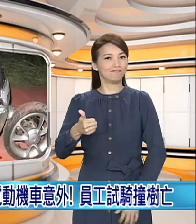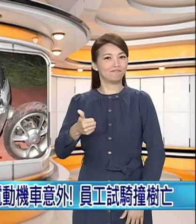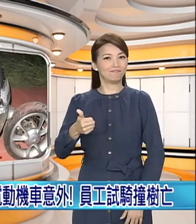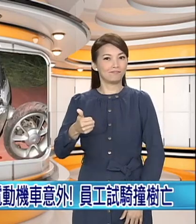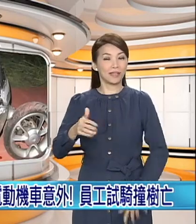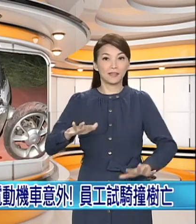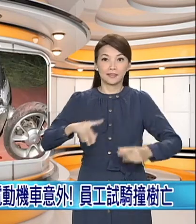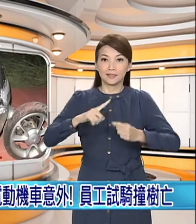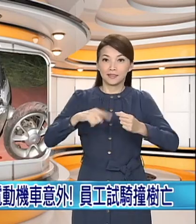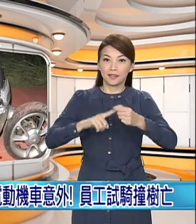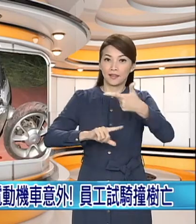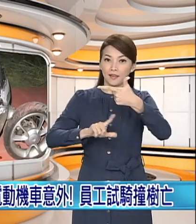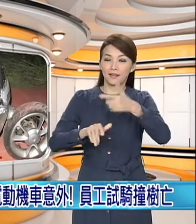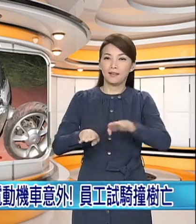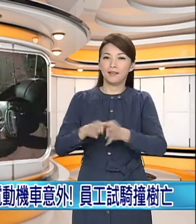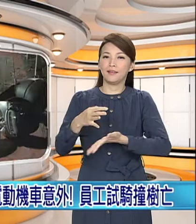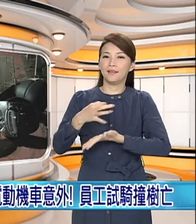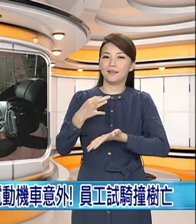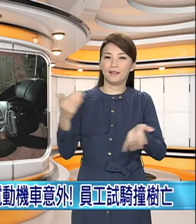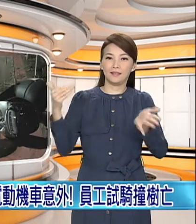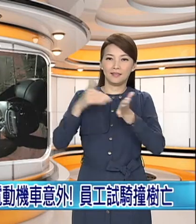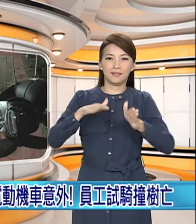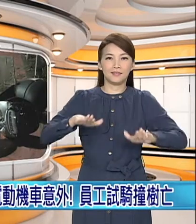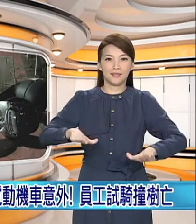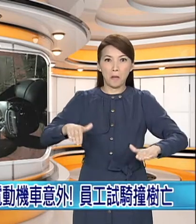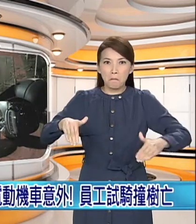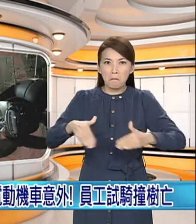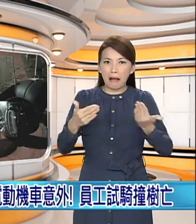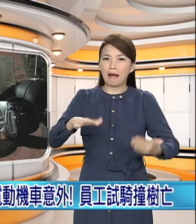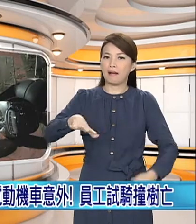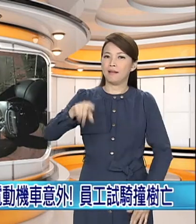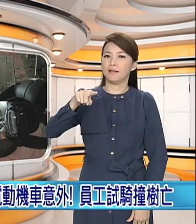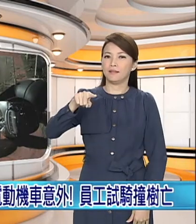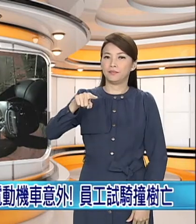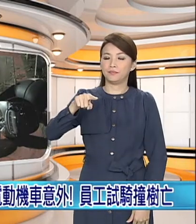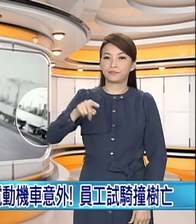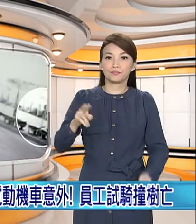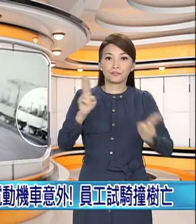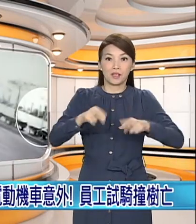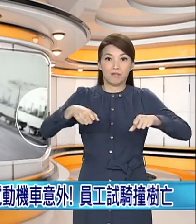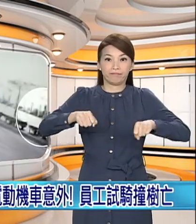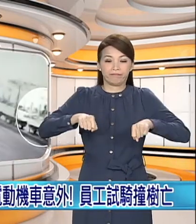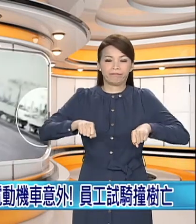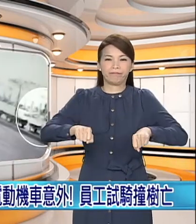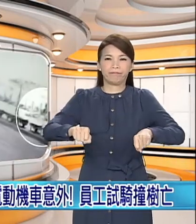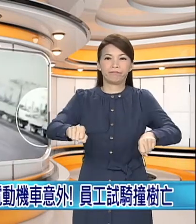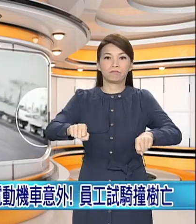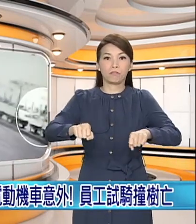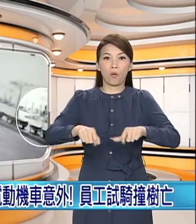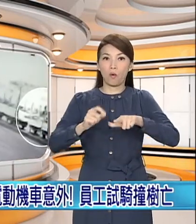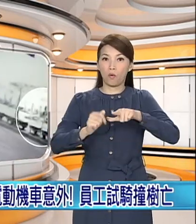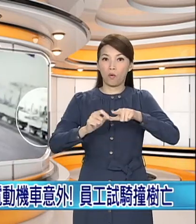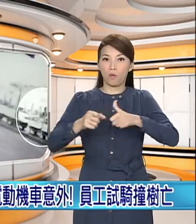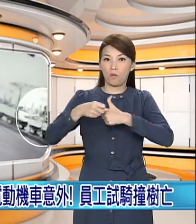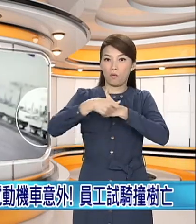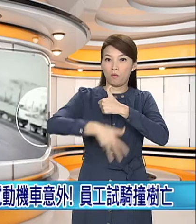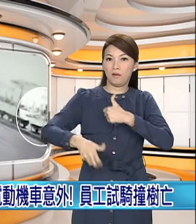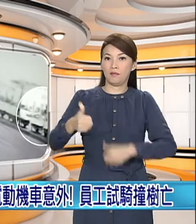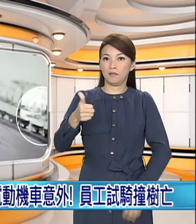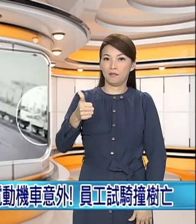一起车祸。 Gogoro 自家的员工12号在新北市八里试骑的时候突然